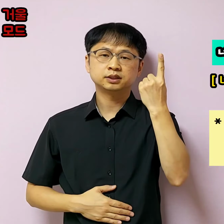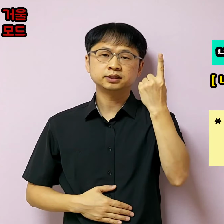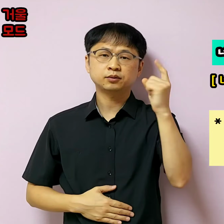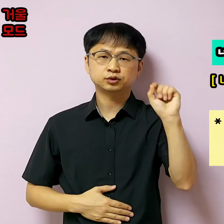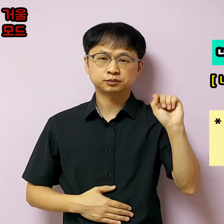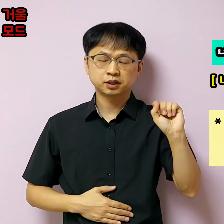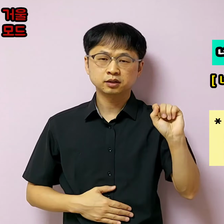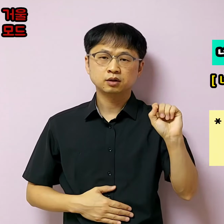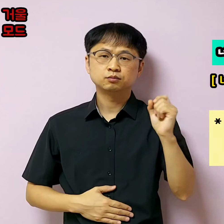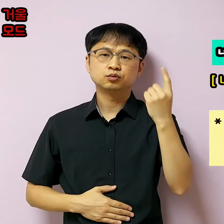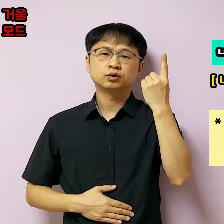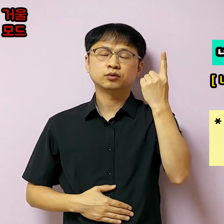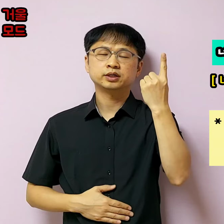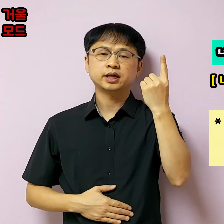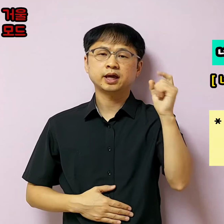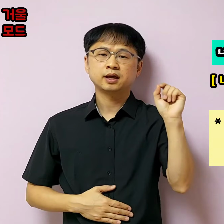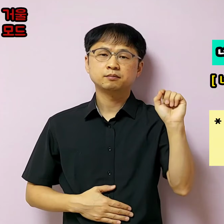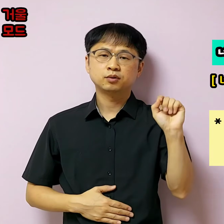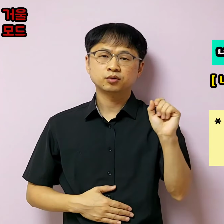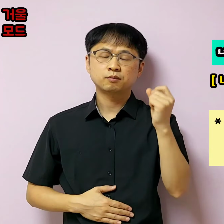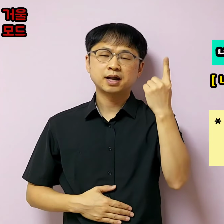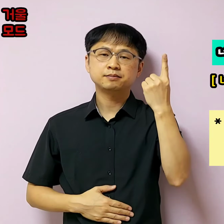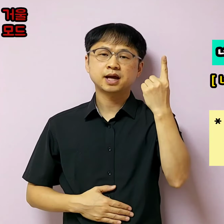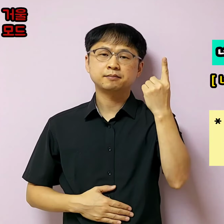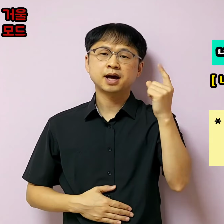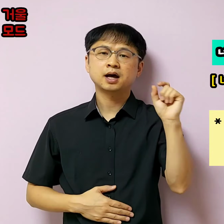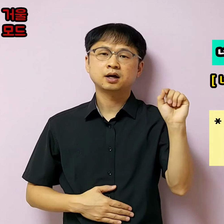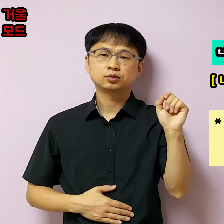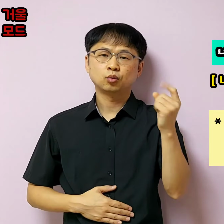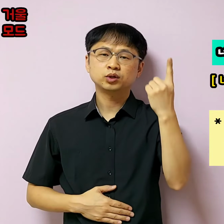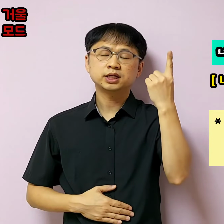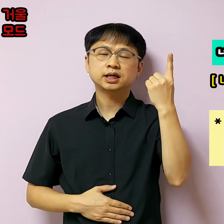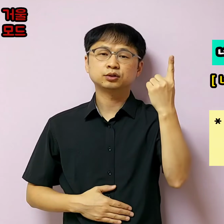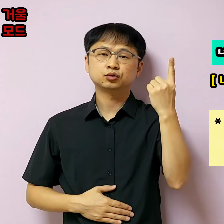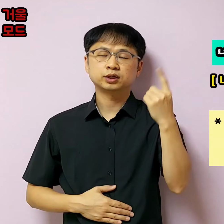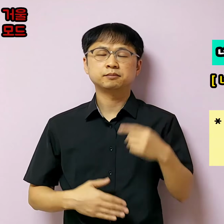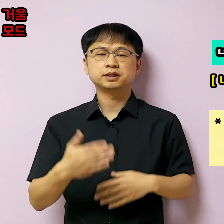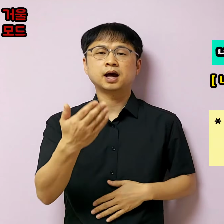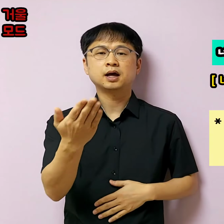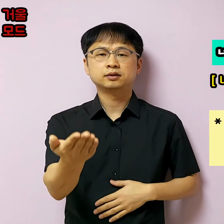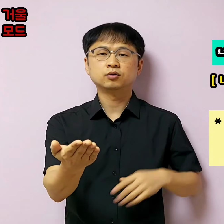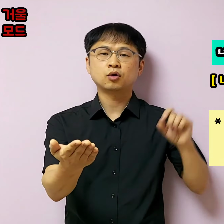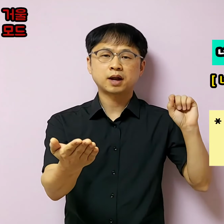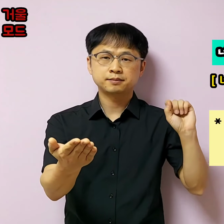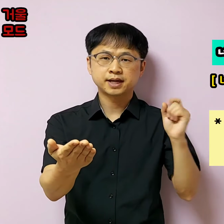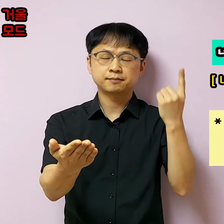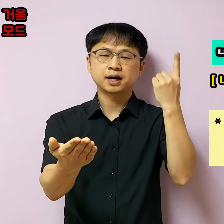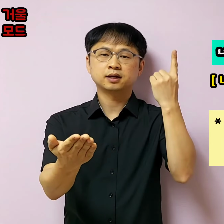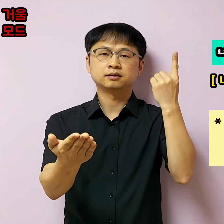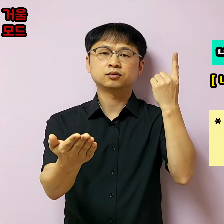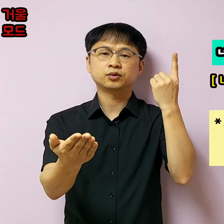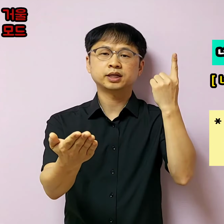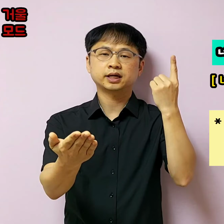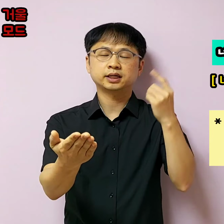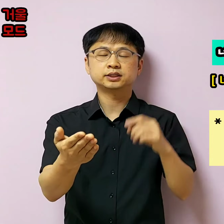검지를 세워주시면 무엇으로 인해, 뭐로 말미암아 동기라는 수어가 됩니다. 너로 말미암아, 너로 인해가